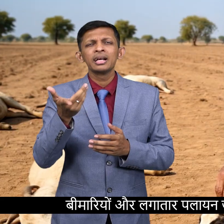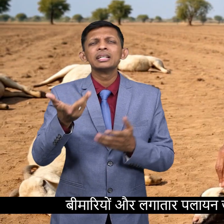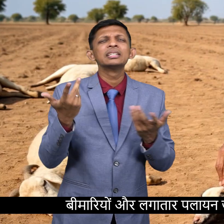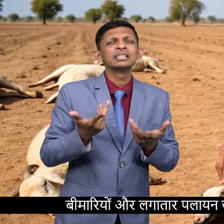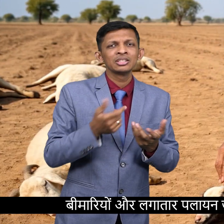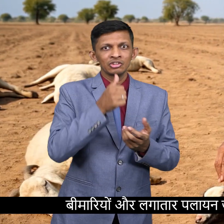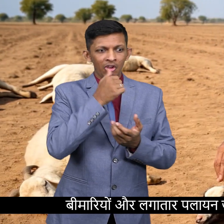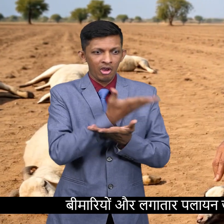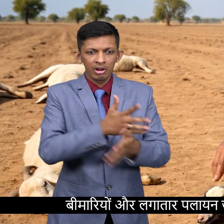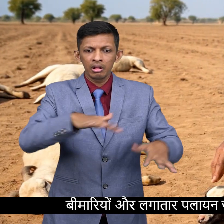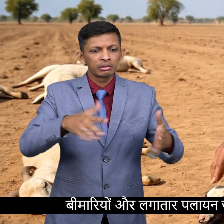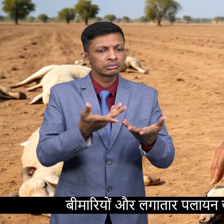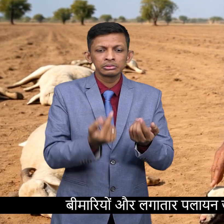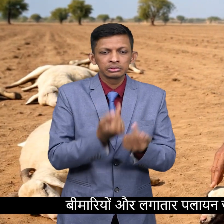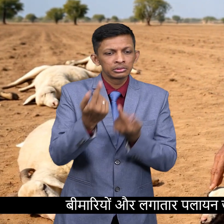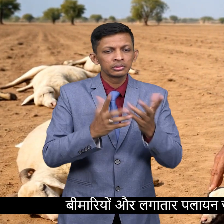है।